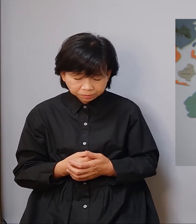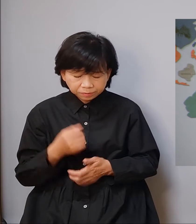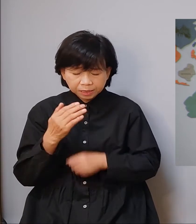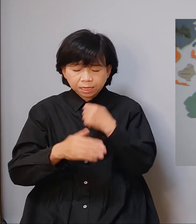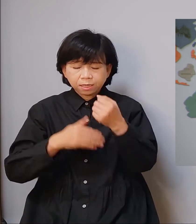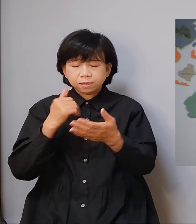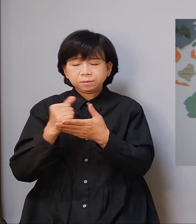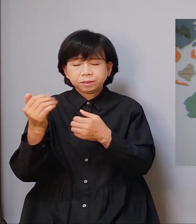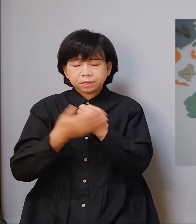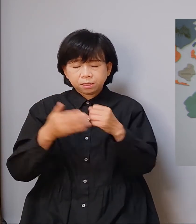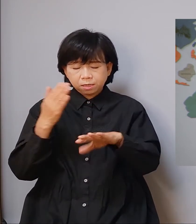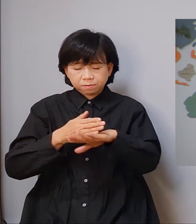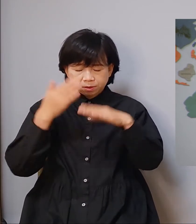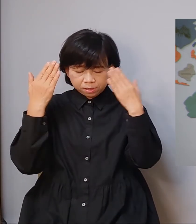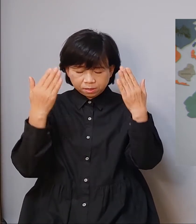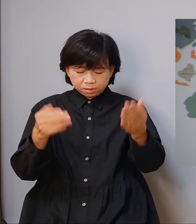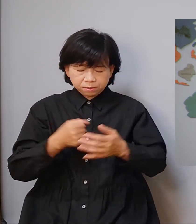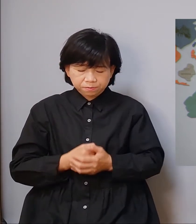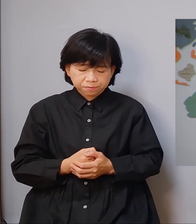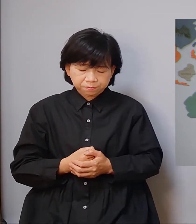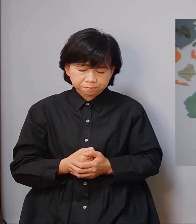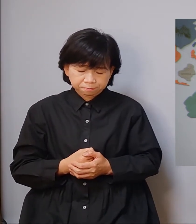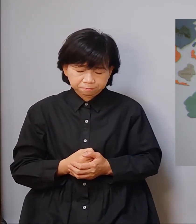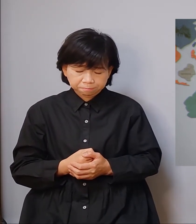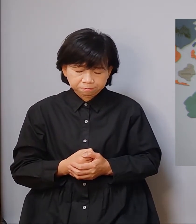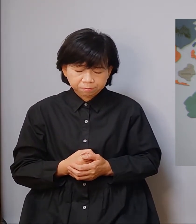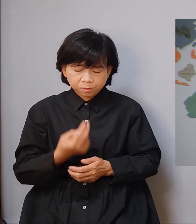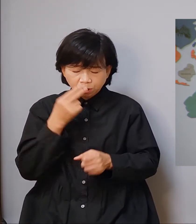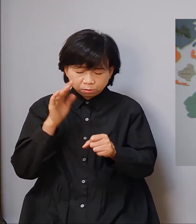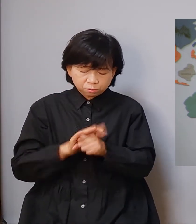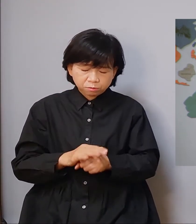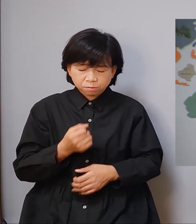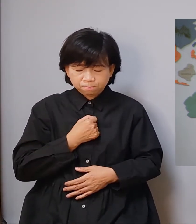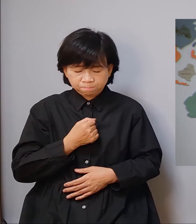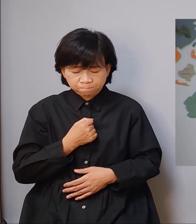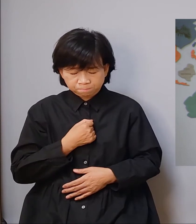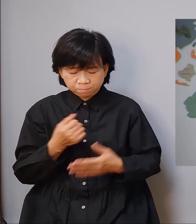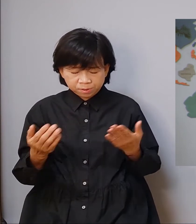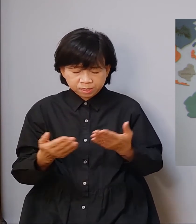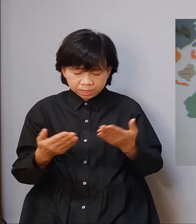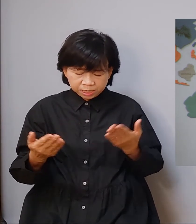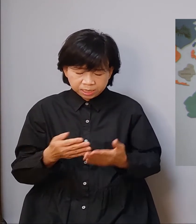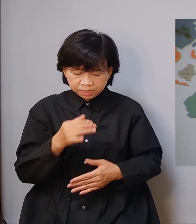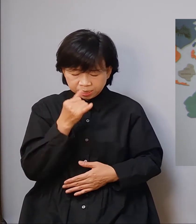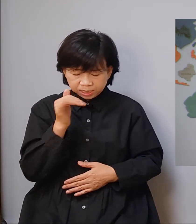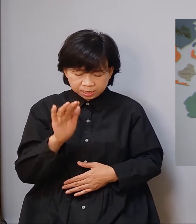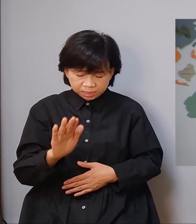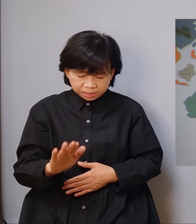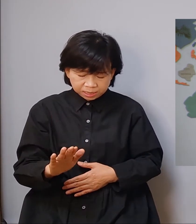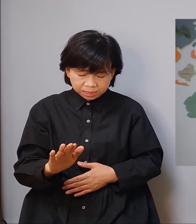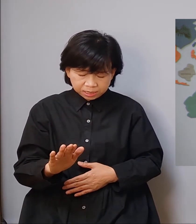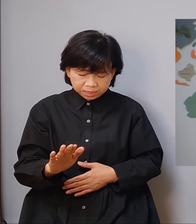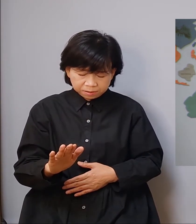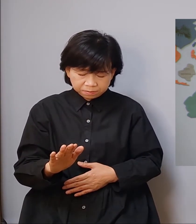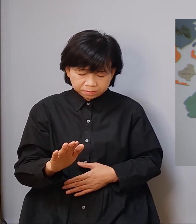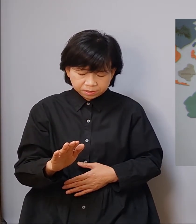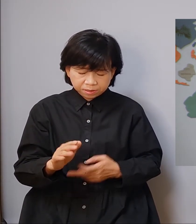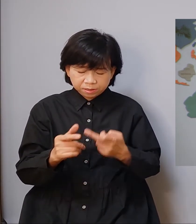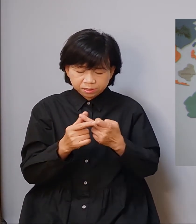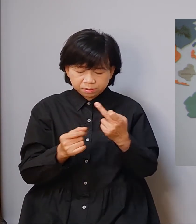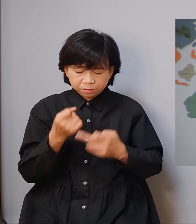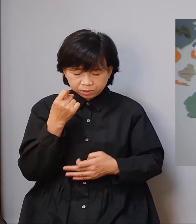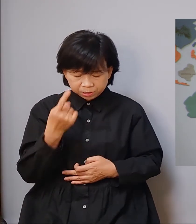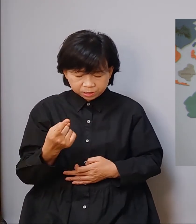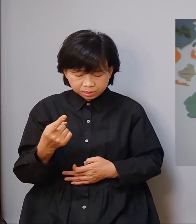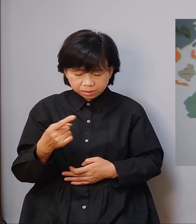하나님의 은혜에 감사드립니다. 억울하고 속상한 2022년이었지만 12월 한 달 동안 더